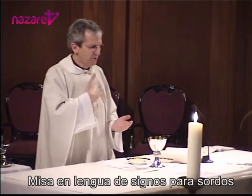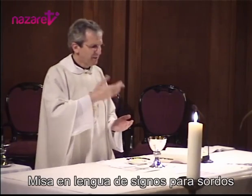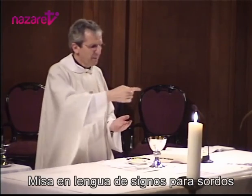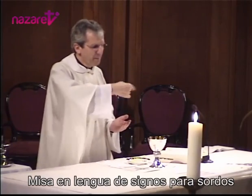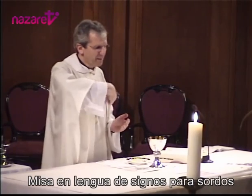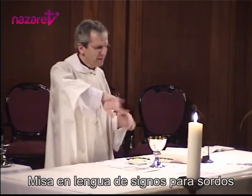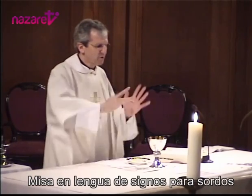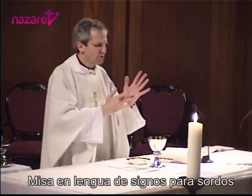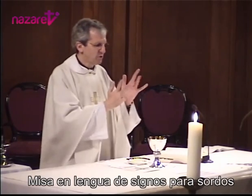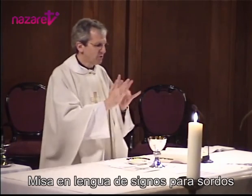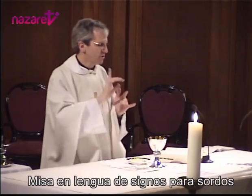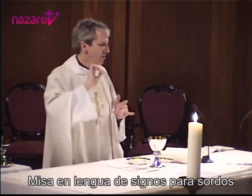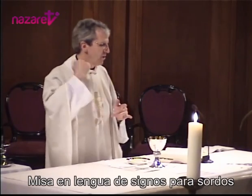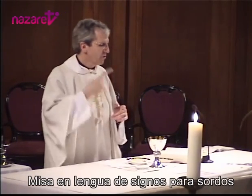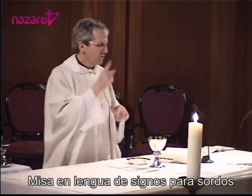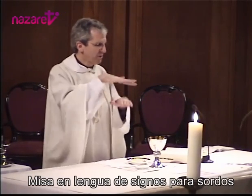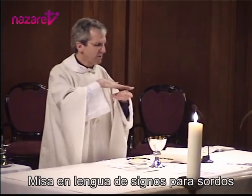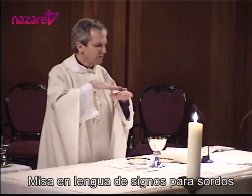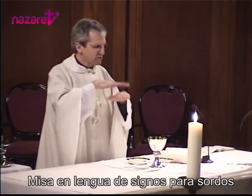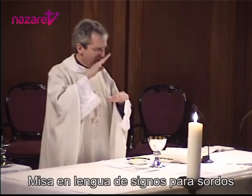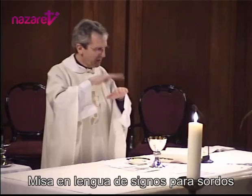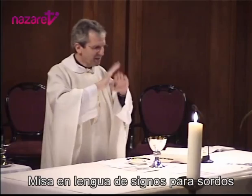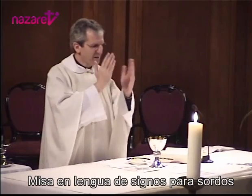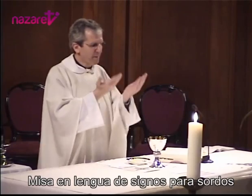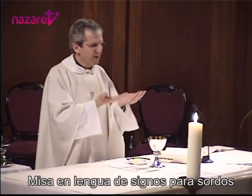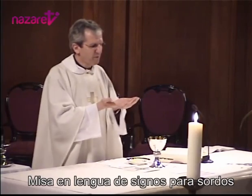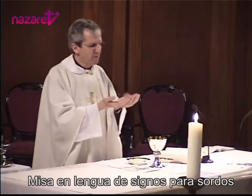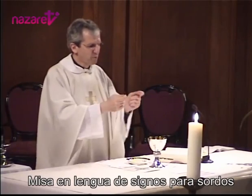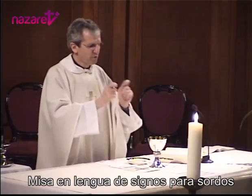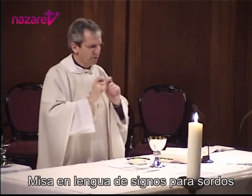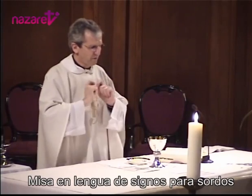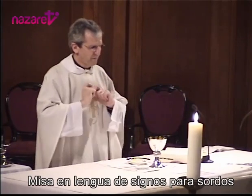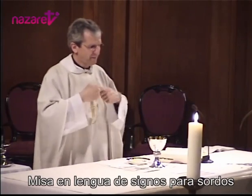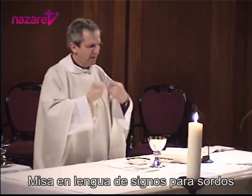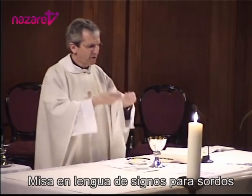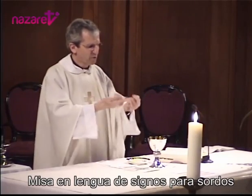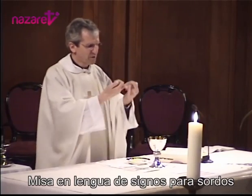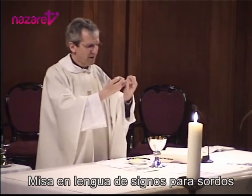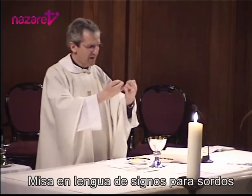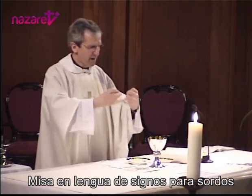ten piedad de nosotros. Cordero de Dios, que quitas el pecado del mundo, danos la paz.